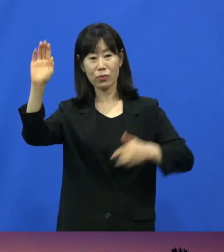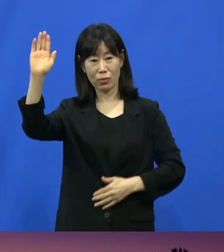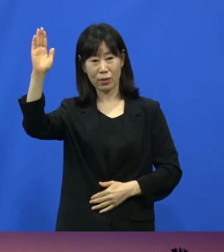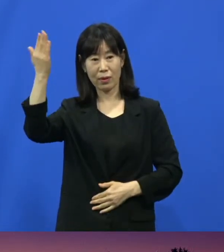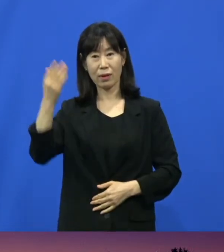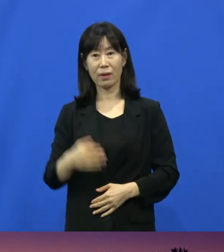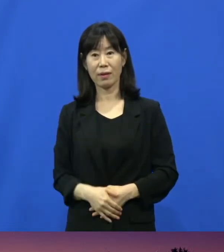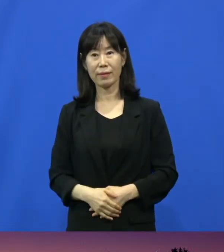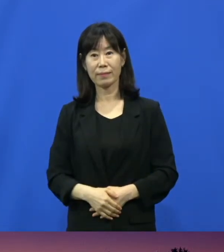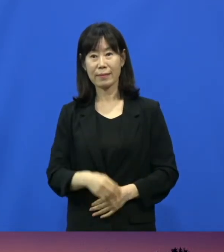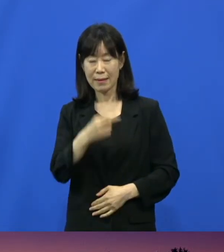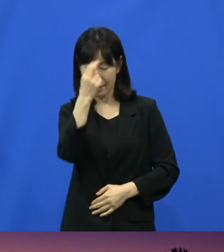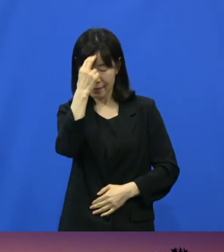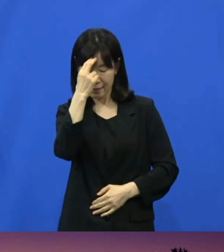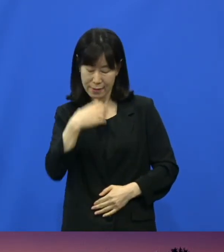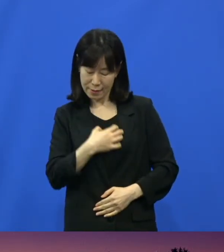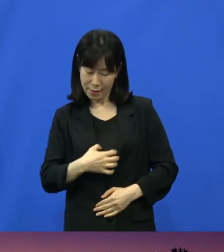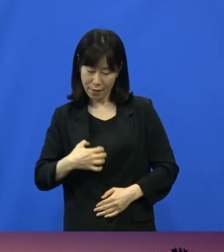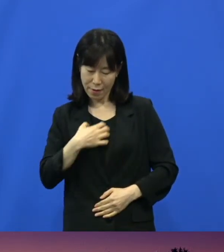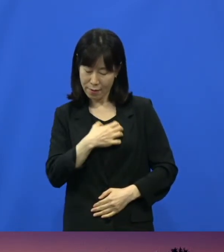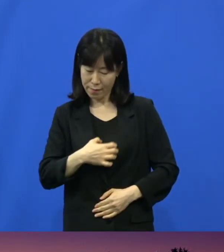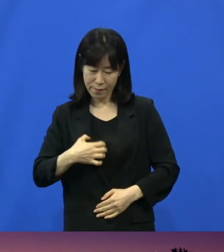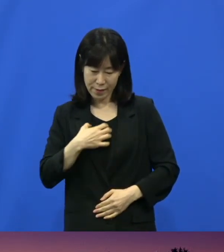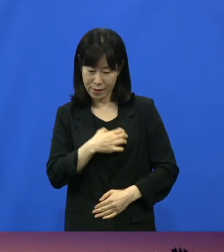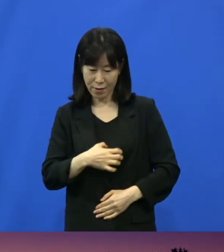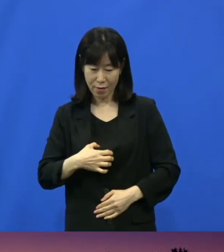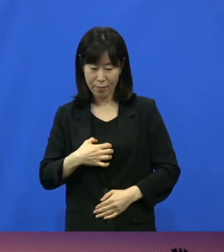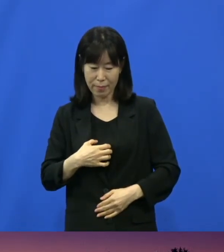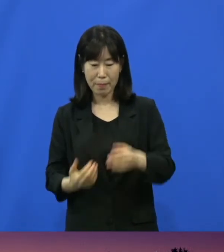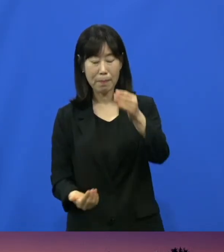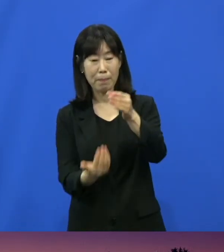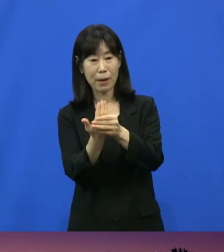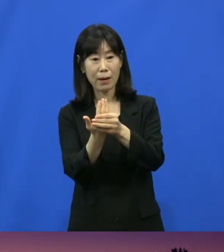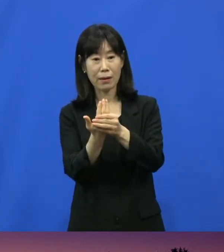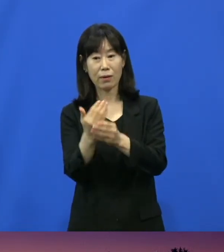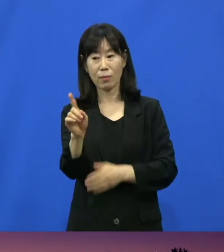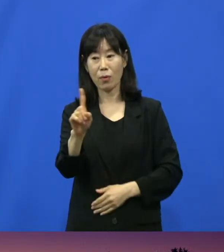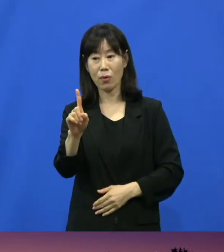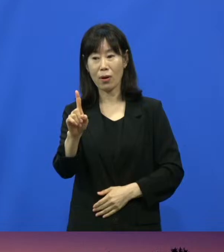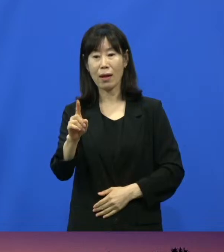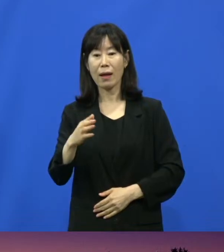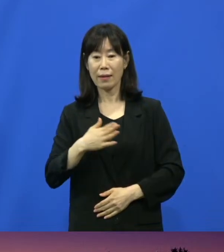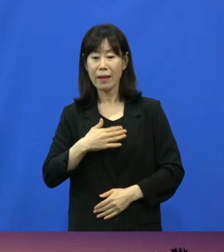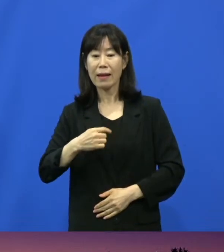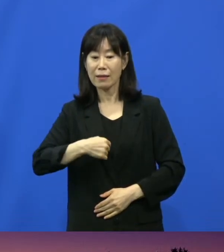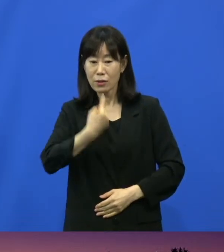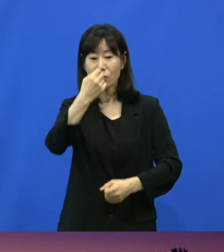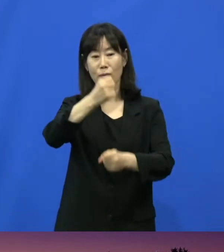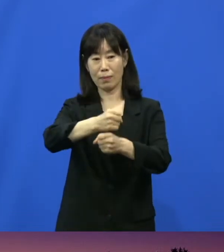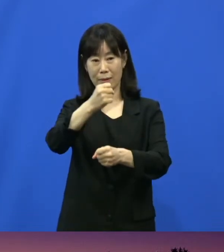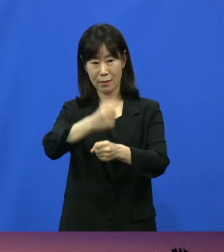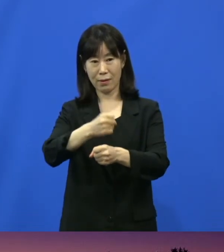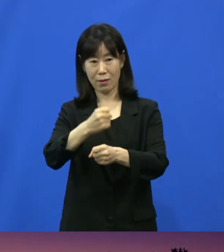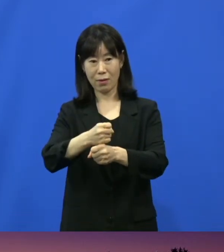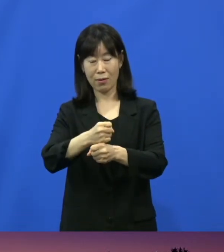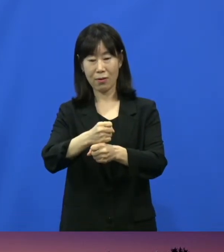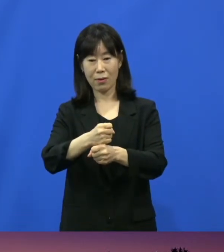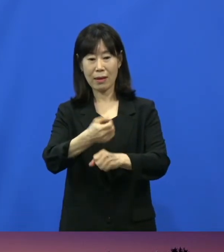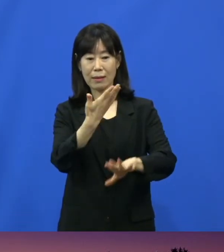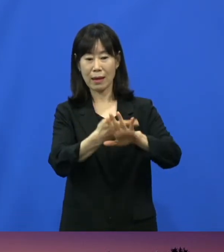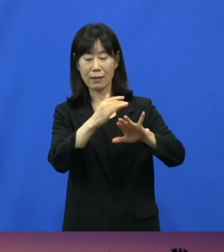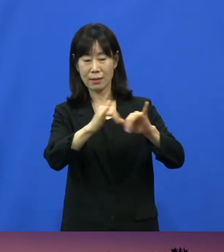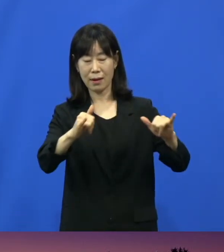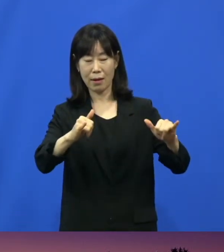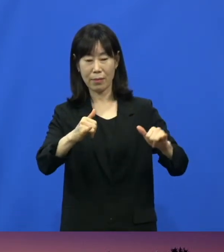여러분, 왜 염려와 근심이 많아요? 그게 누가 만들어내는 게 아니고요. 내 안에서 만들어지는 거예요. 염려와 근심은 내 안에서 만들어내는 거예요. 누가 주는 게